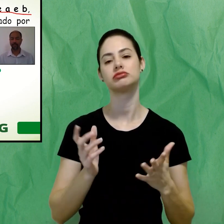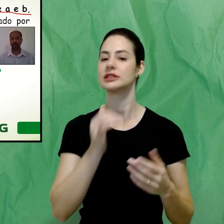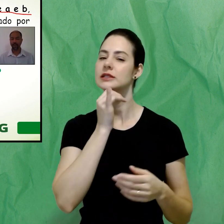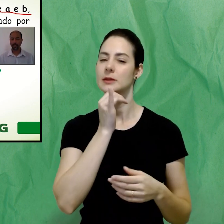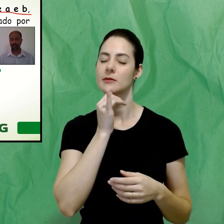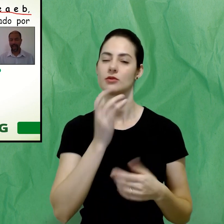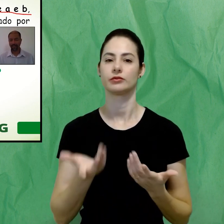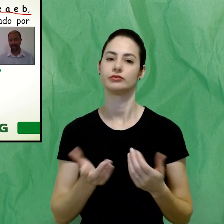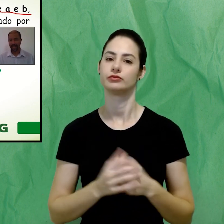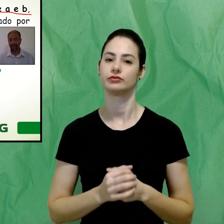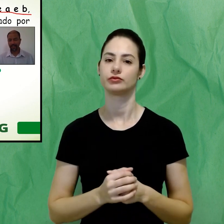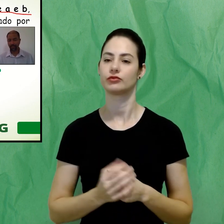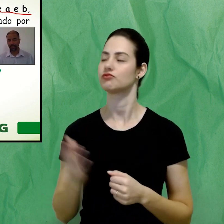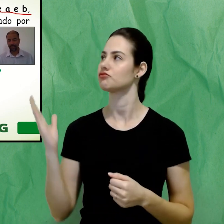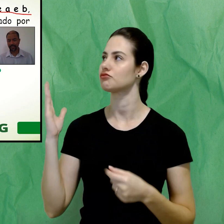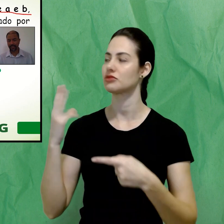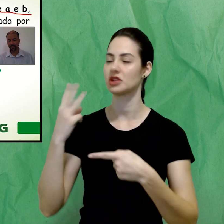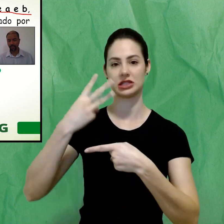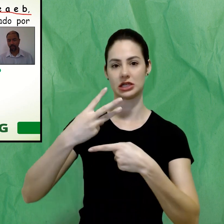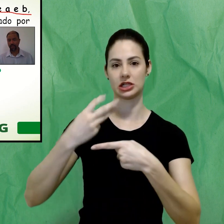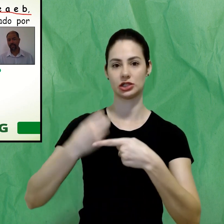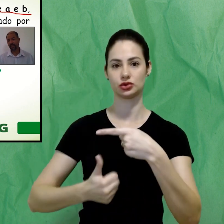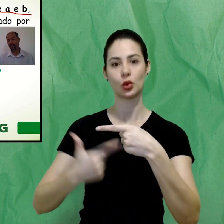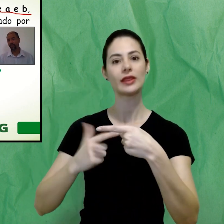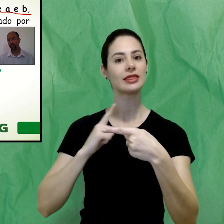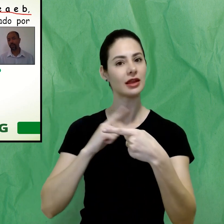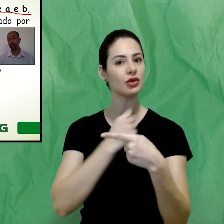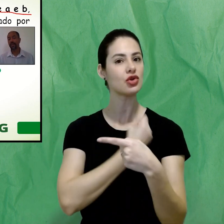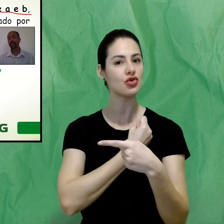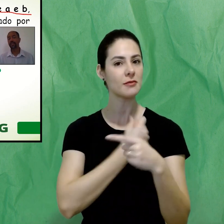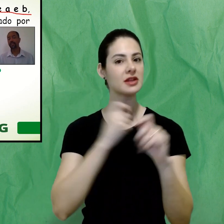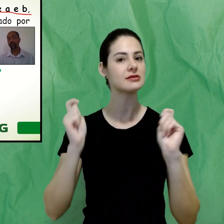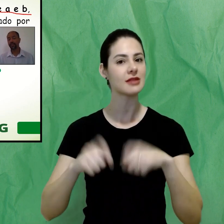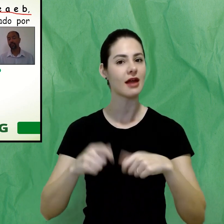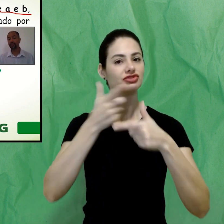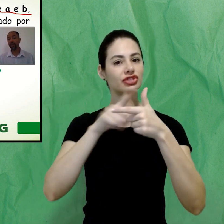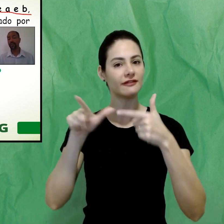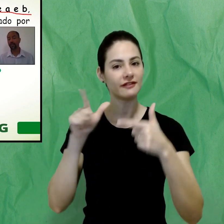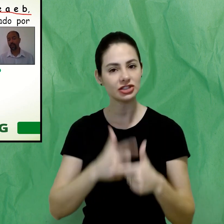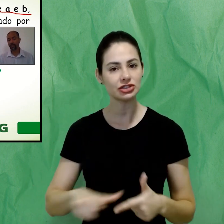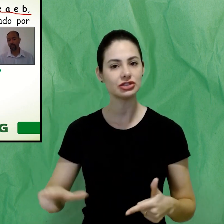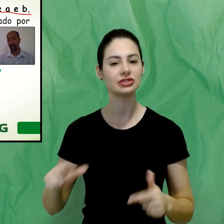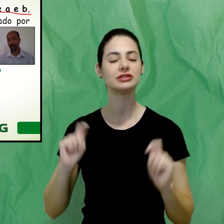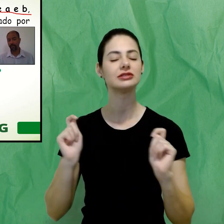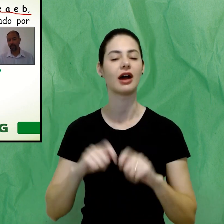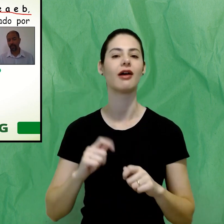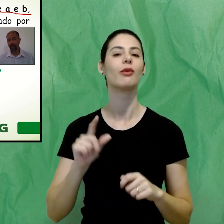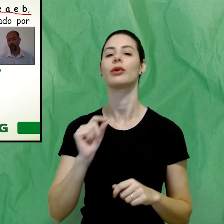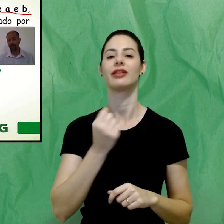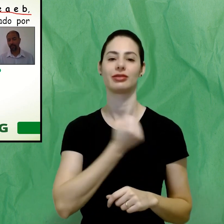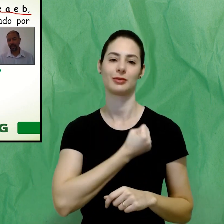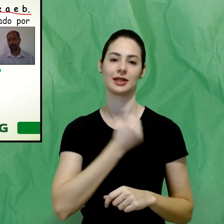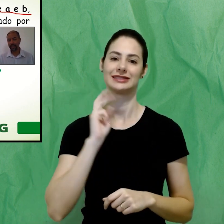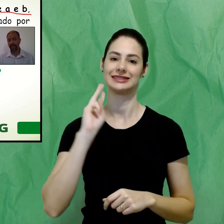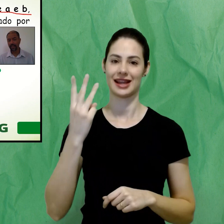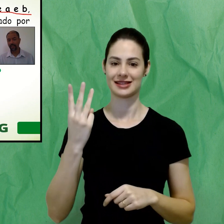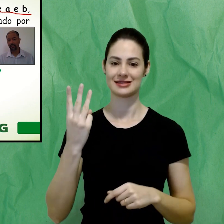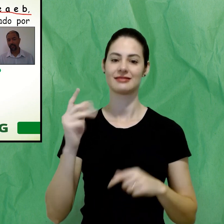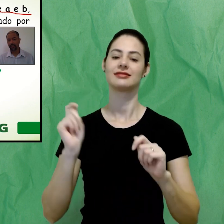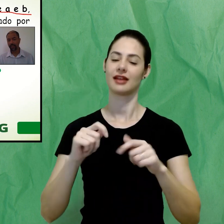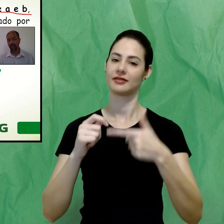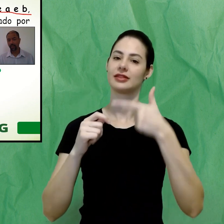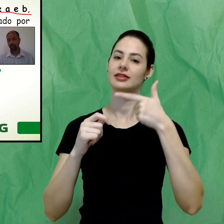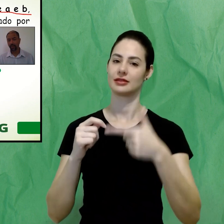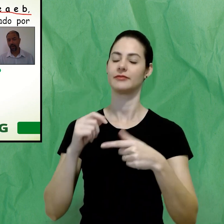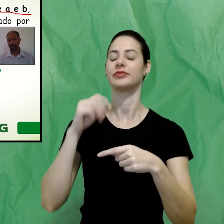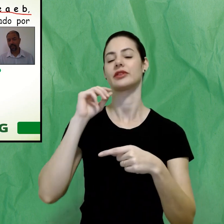alterada. Então, observe, entre o 3 e o 12 existe um número que divide os dois ao mesmo tempo, que é o número 3. Então,